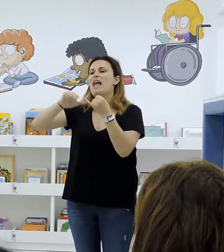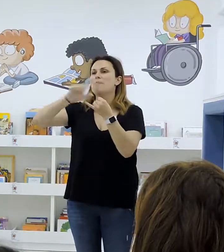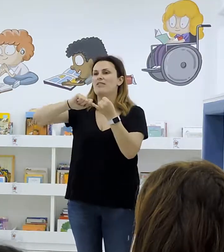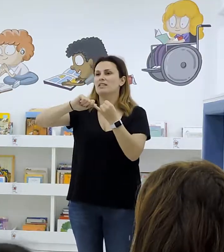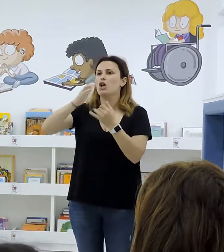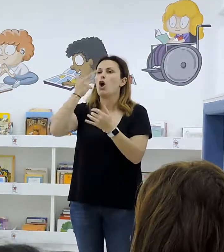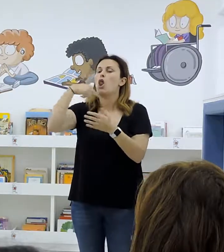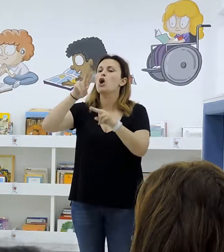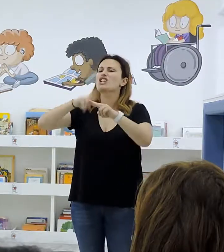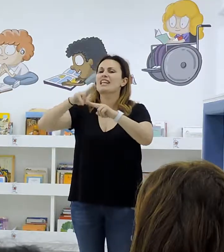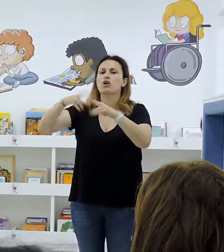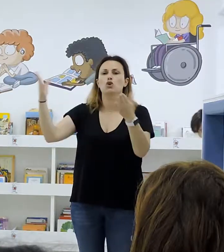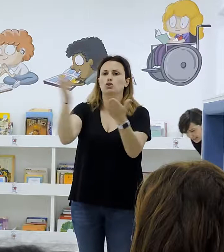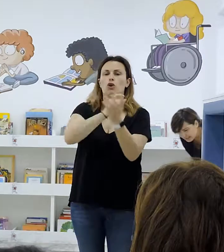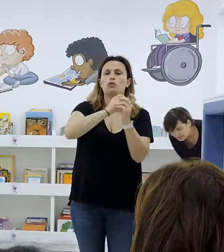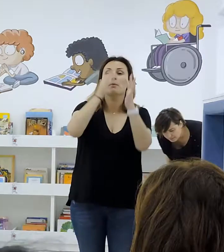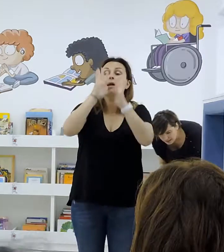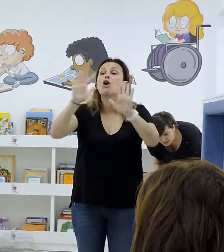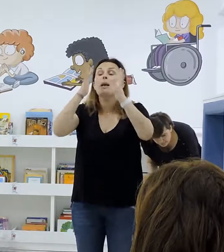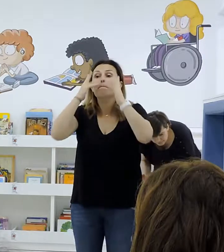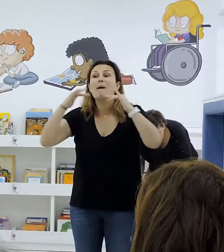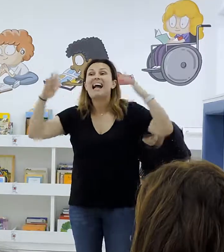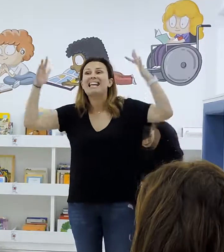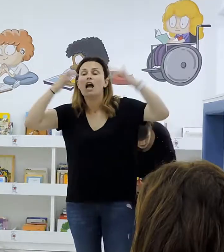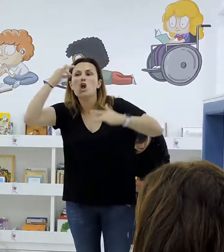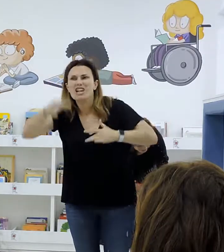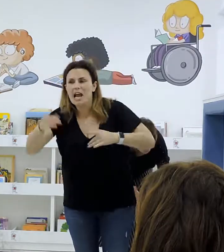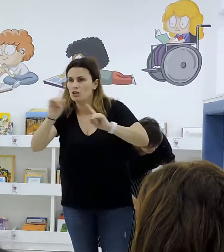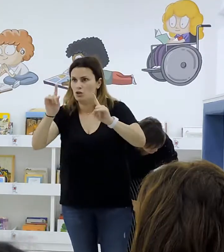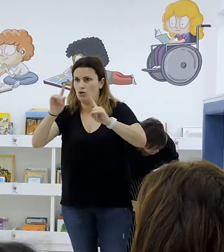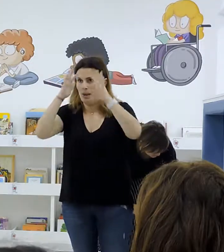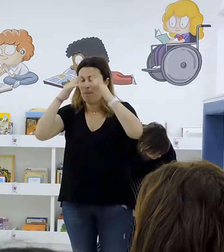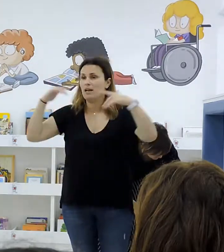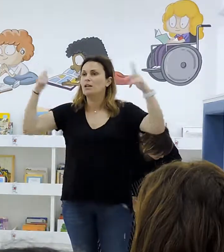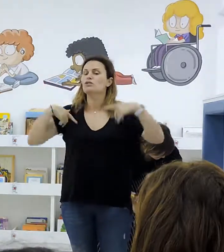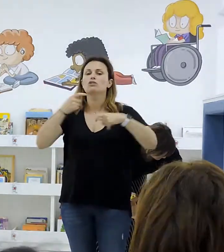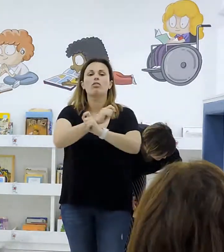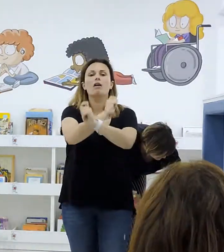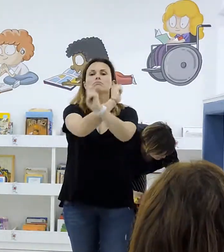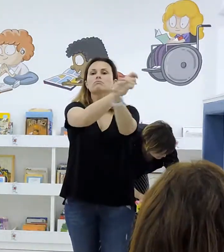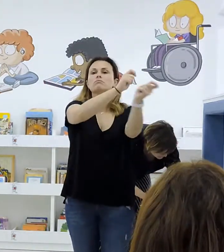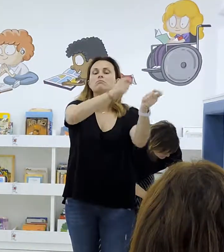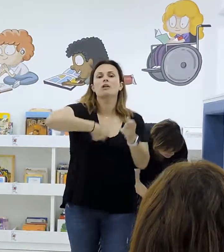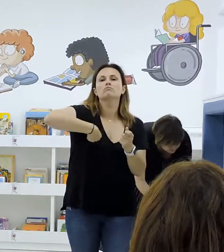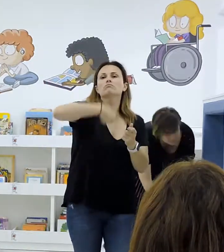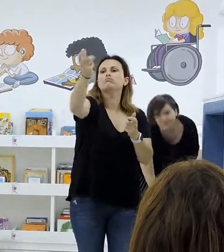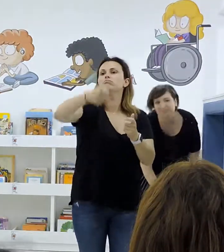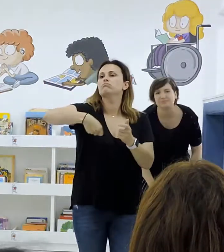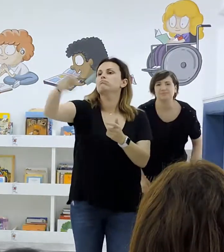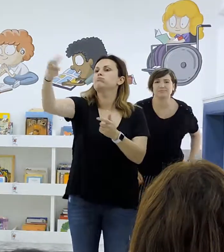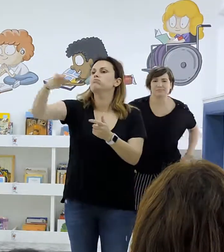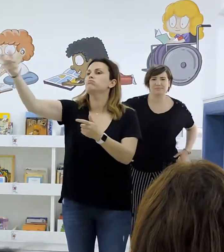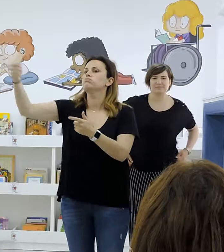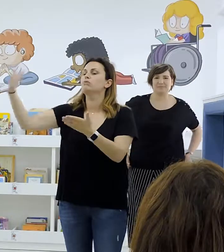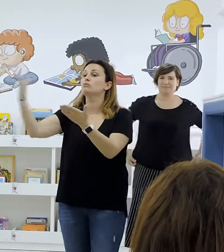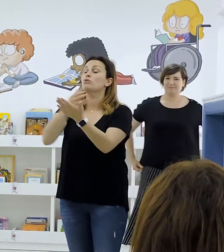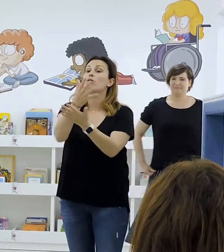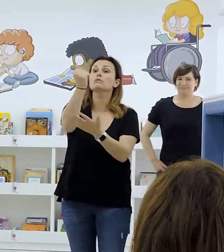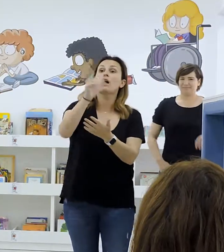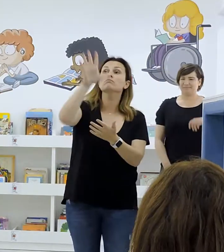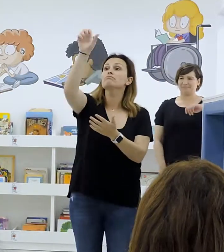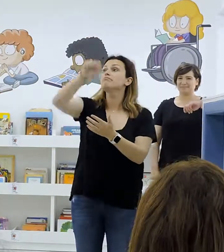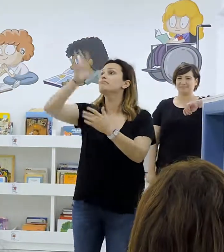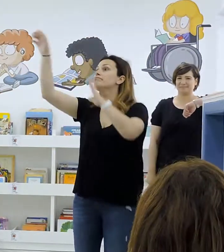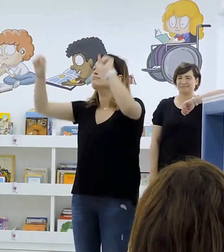de color negro a todos imaginarios. Yo los tengo aquí, los cojo, son imaginarios, y los lanzo. Lápices por aquí, lápices